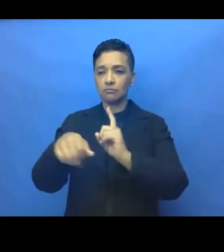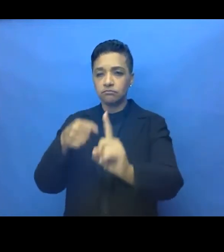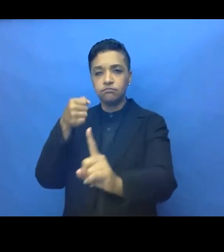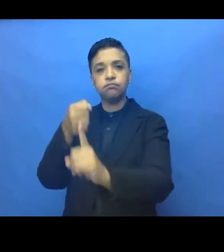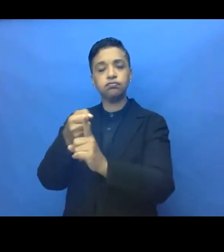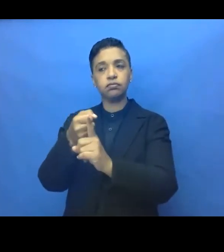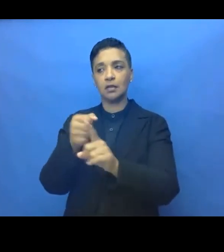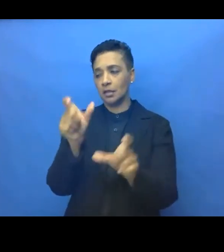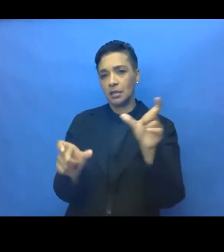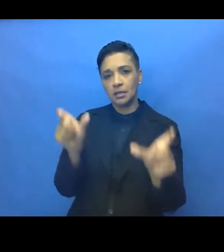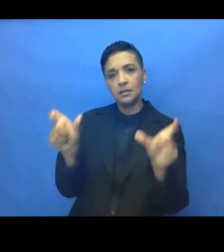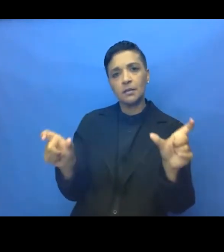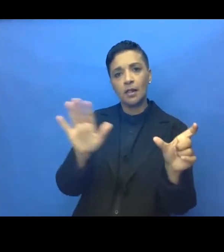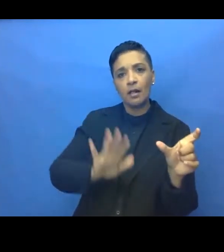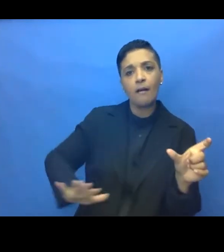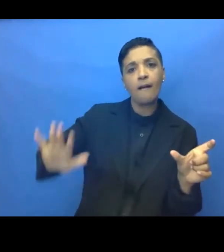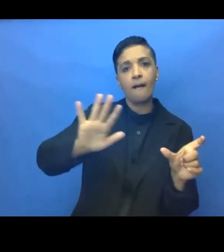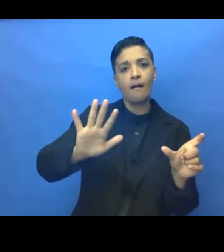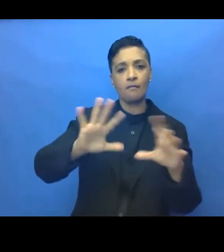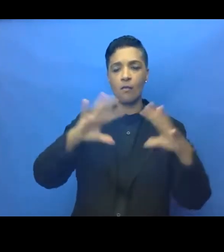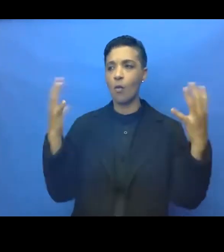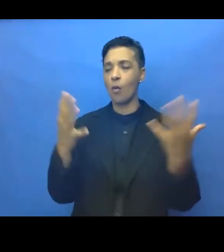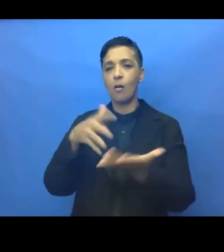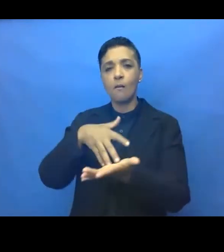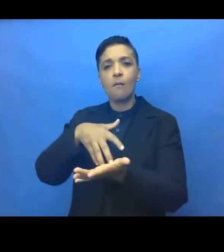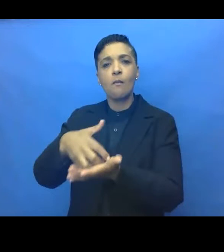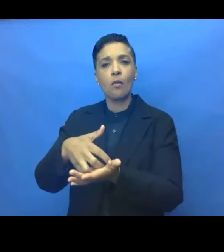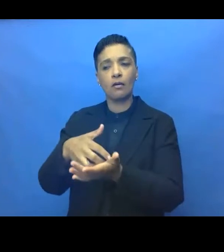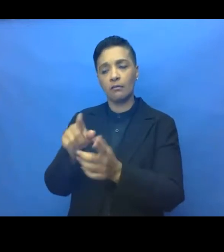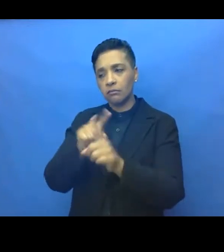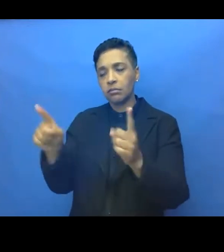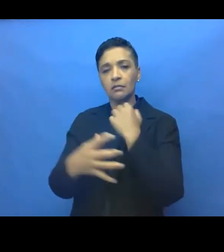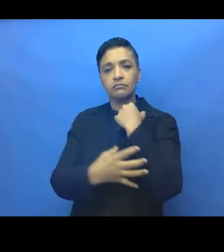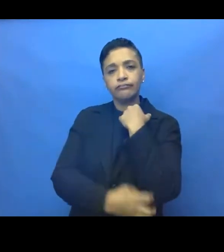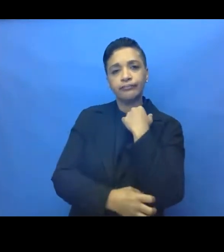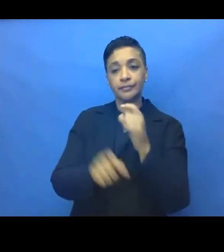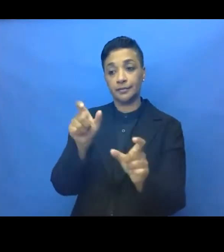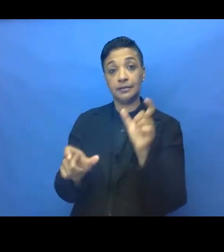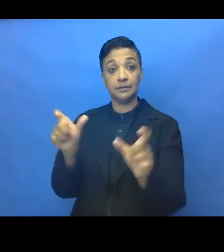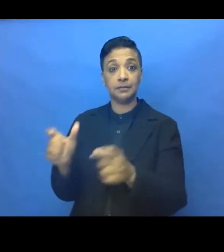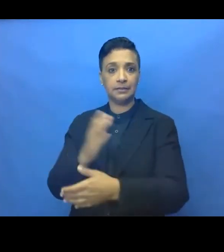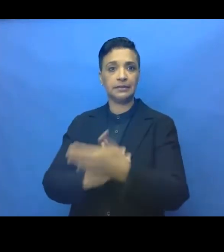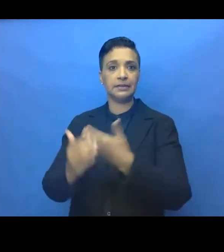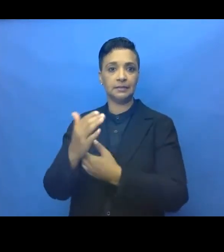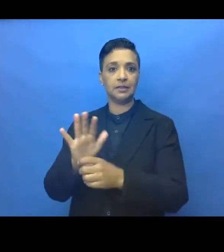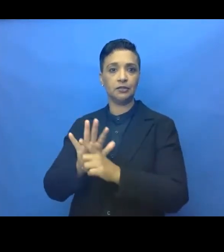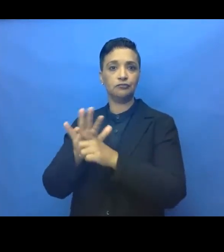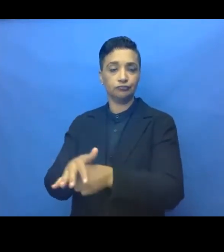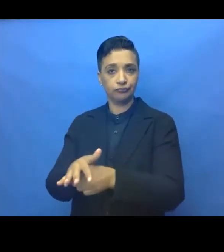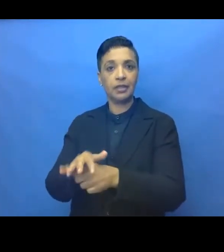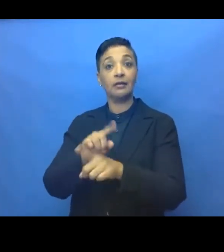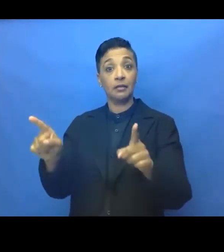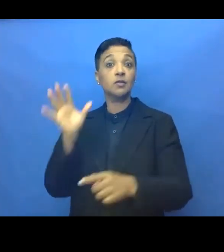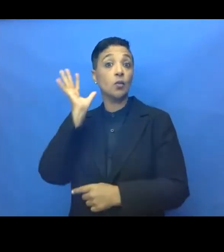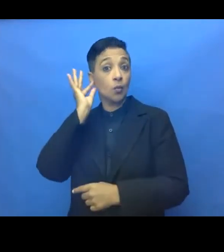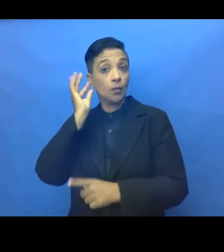changement climatique affecte la vie et le bien-être des personnes, surtout dans le monde